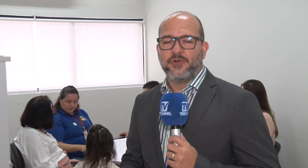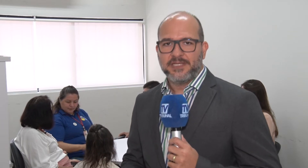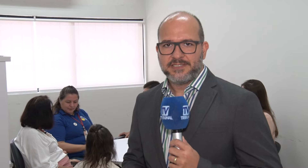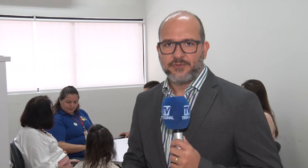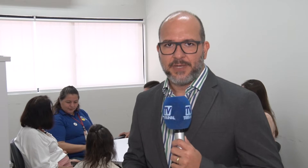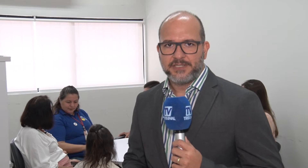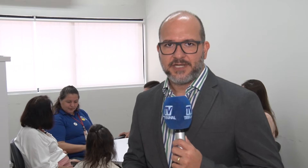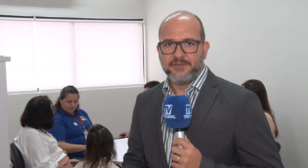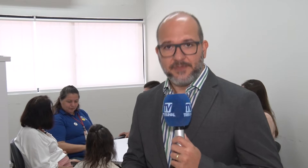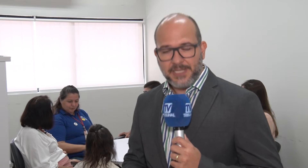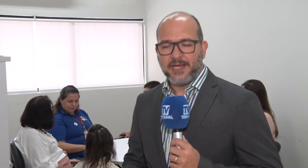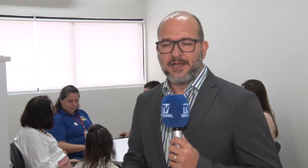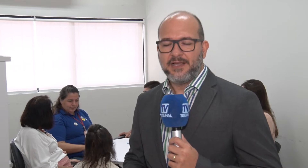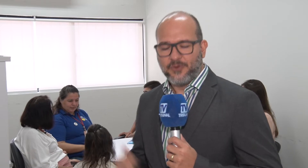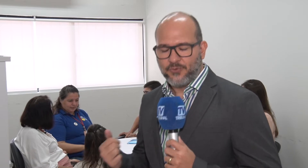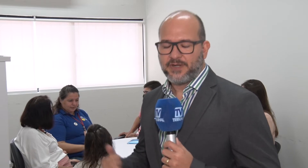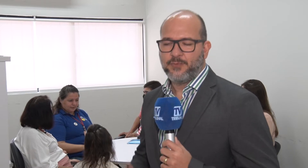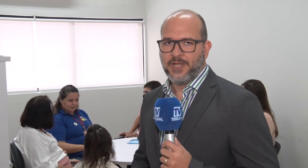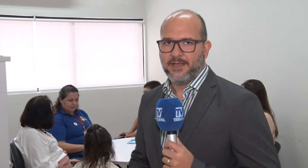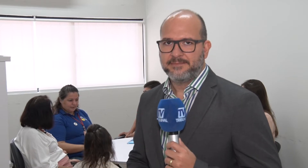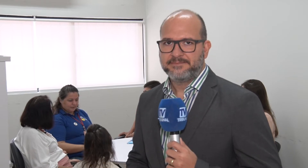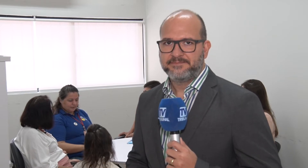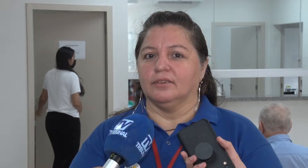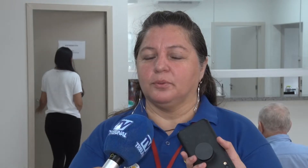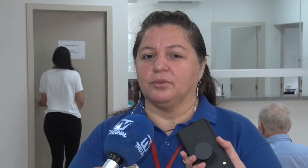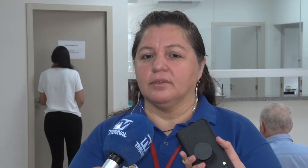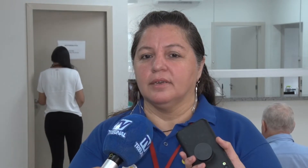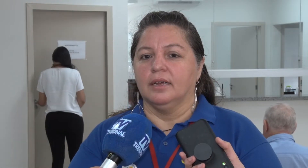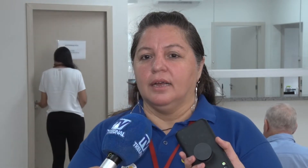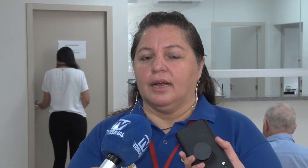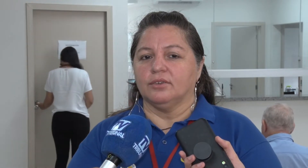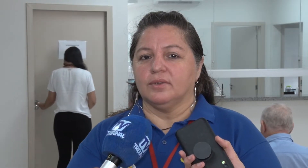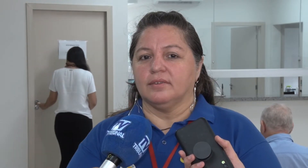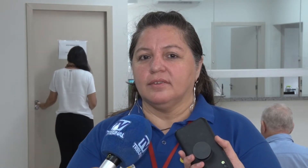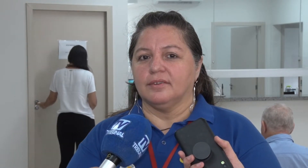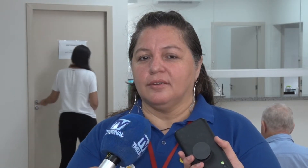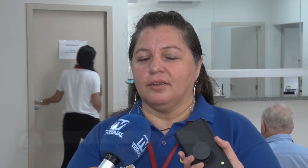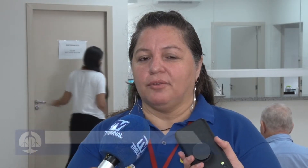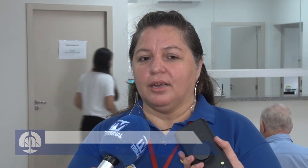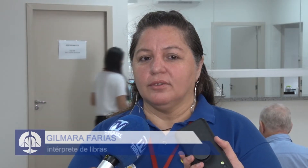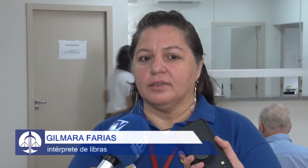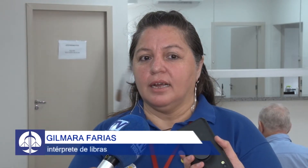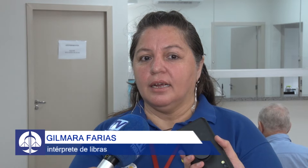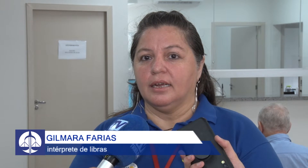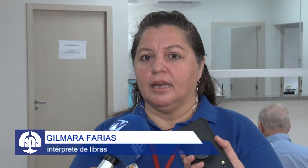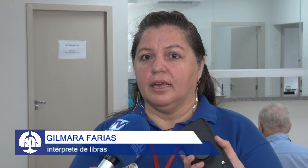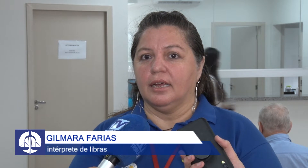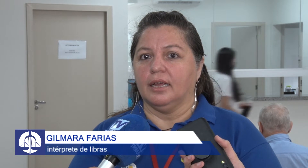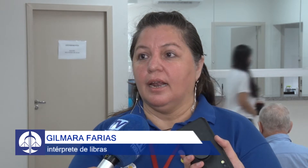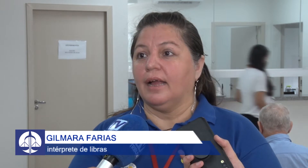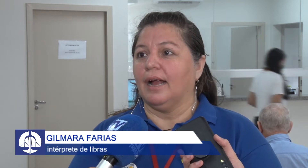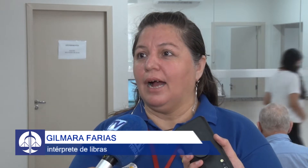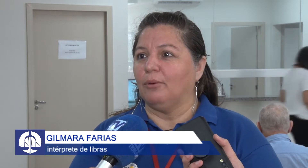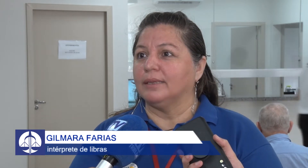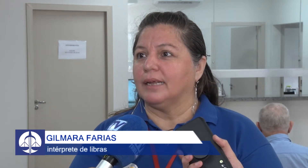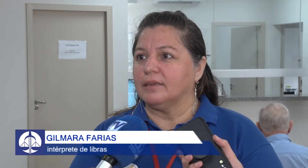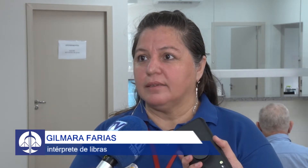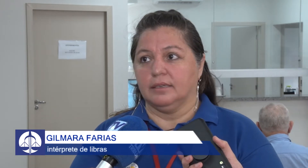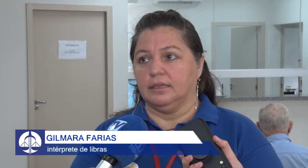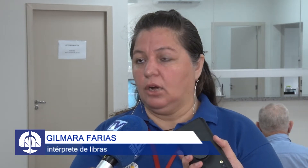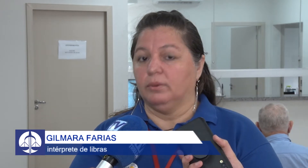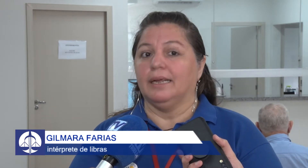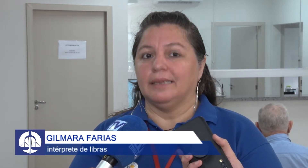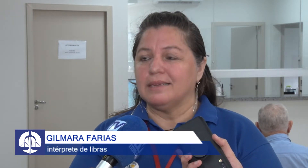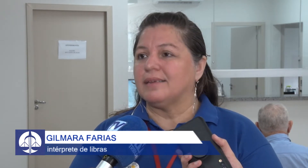da Violência Doméstica e Familiar contra a Mulher. As pessoas às vezes falam assim, ah, é legal, é